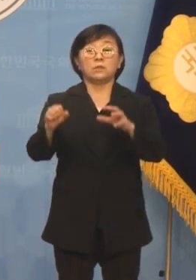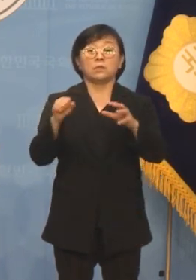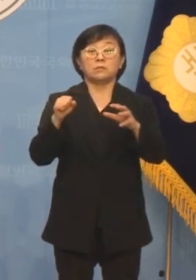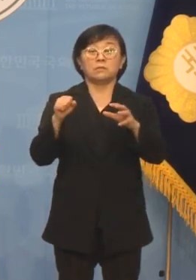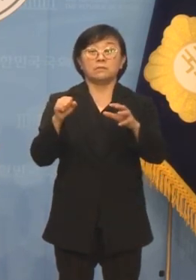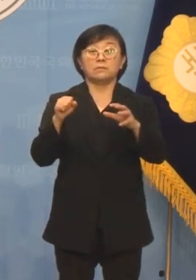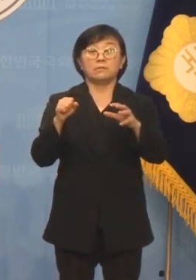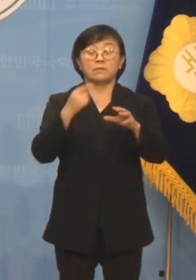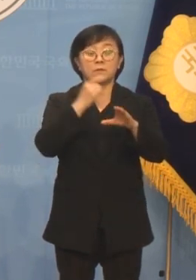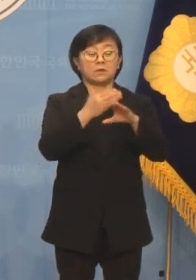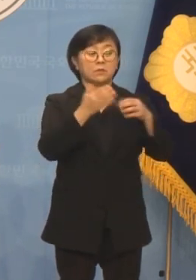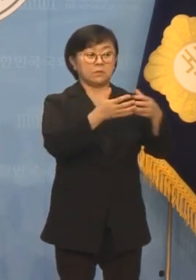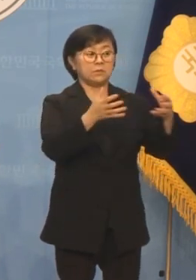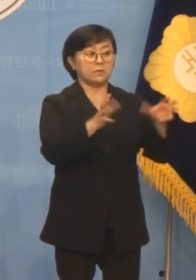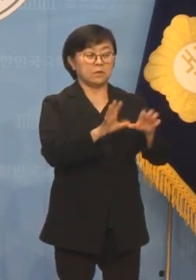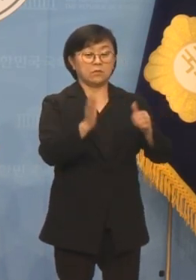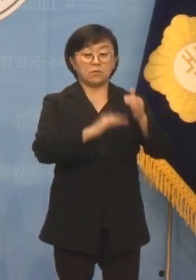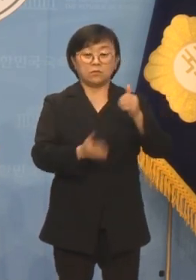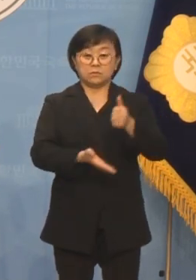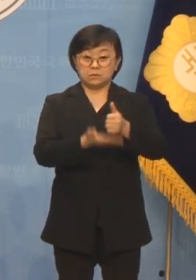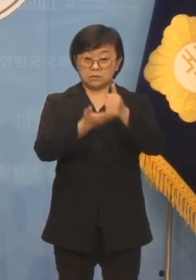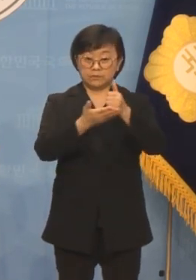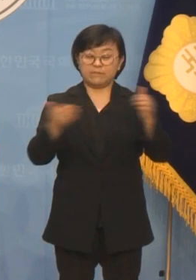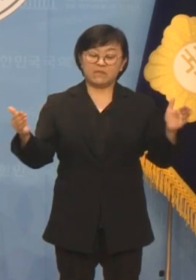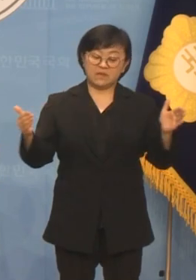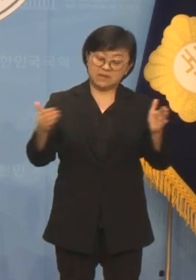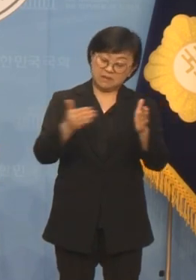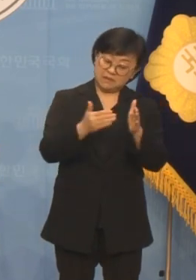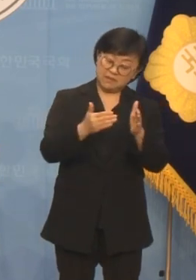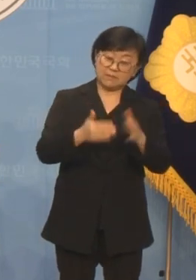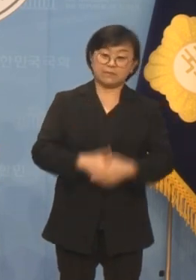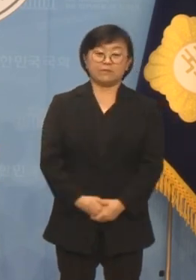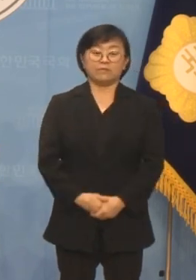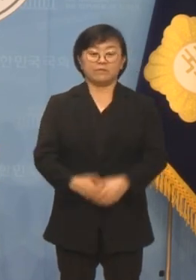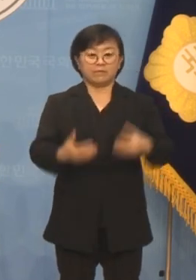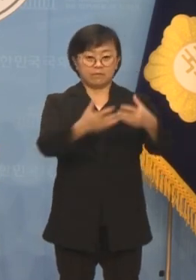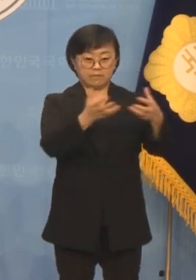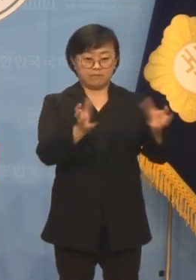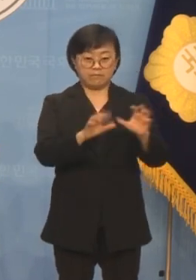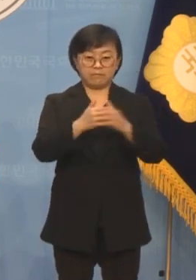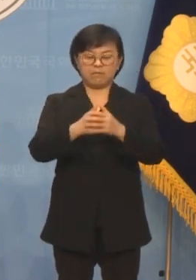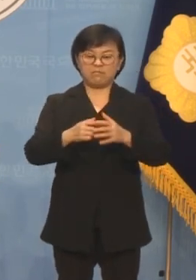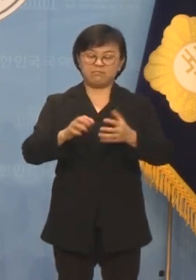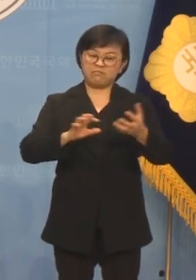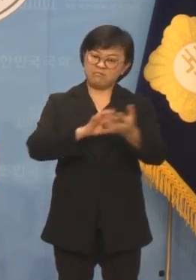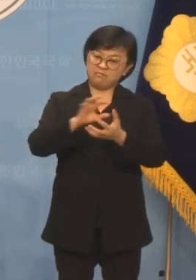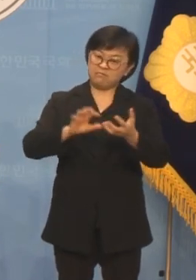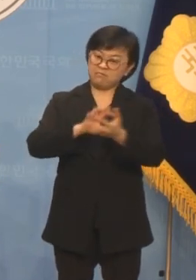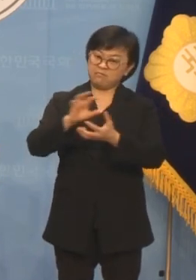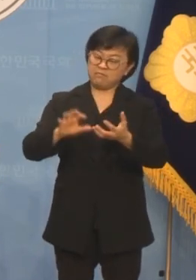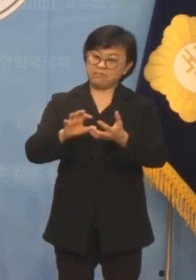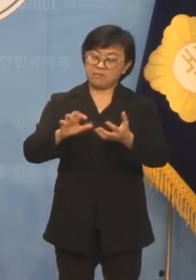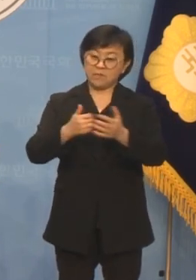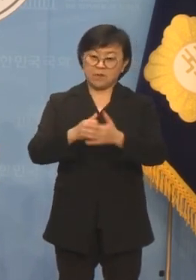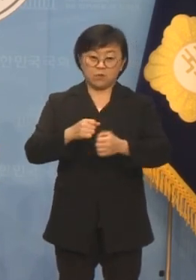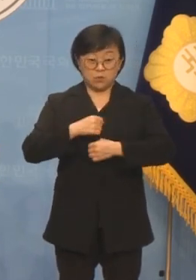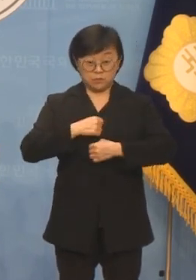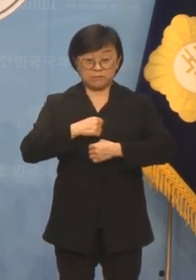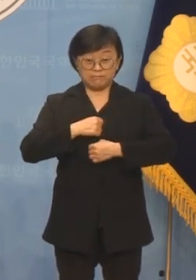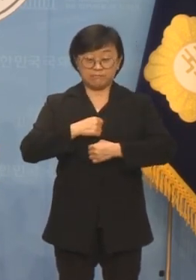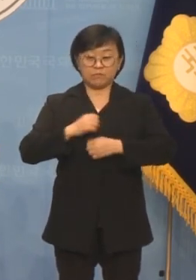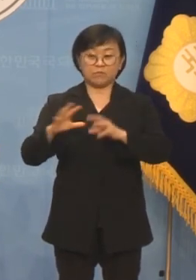국민의힘과 더불어민주당 공천이 마무리 단계입니다. 당내에서 잡음이 나오는 것을 극도로 경계한